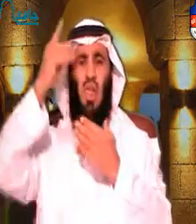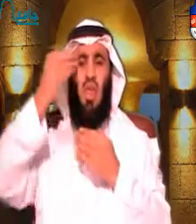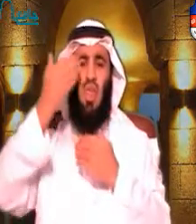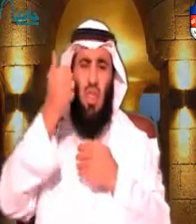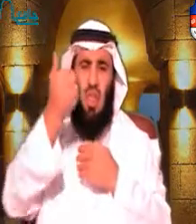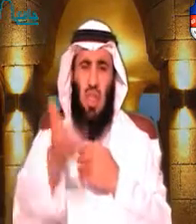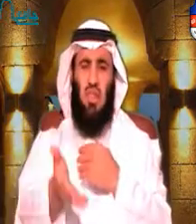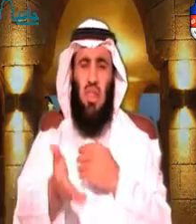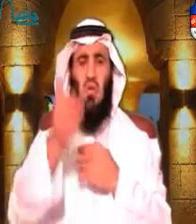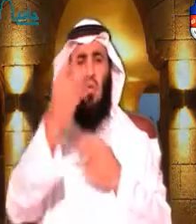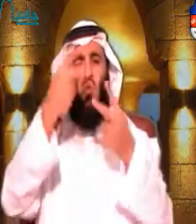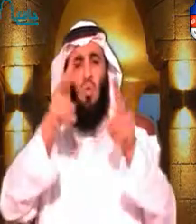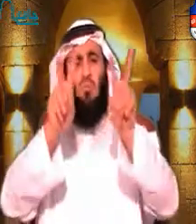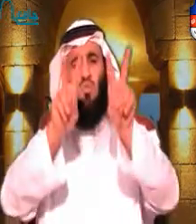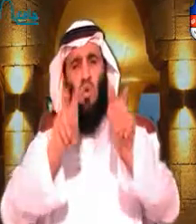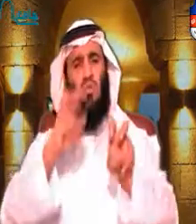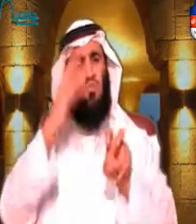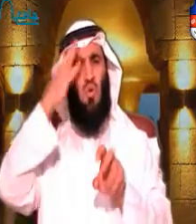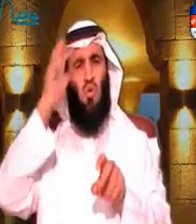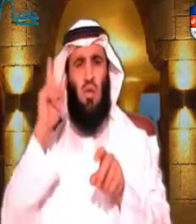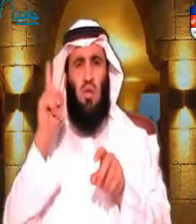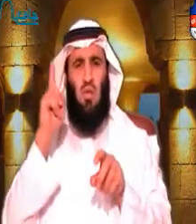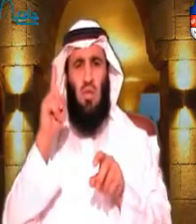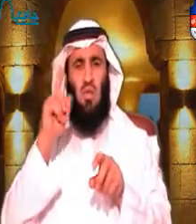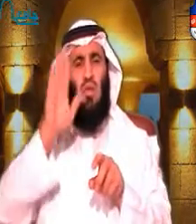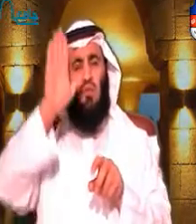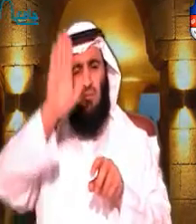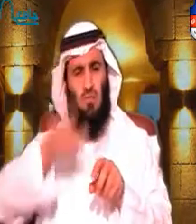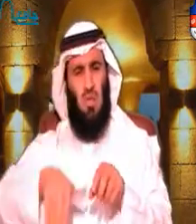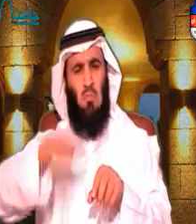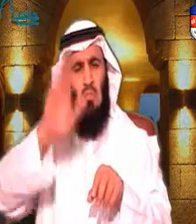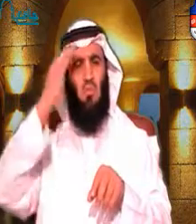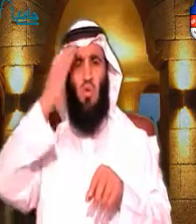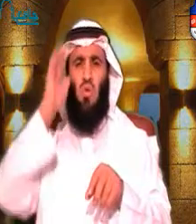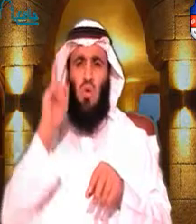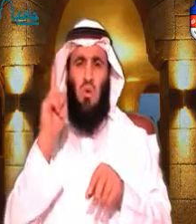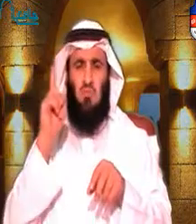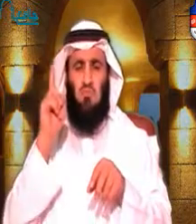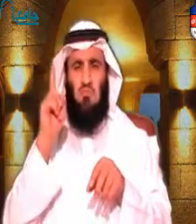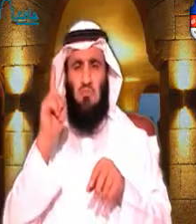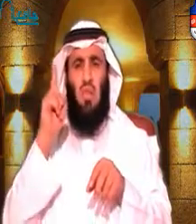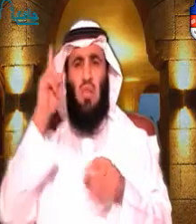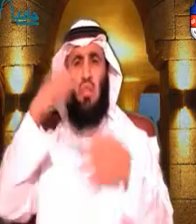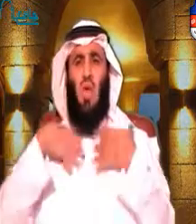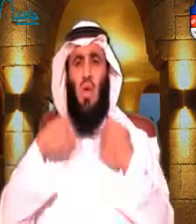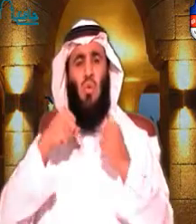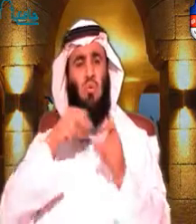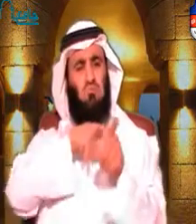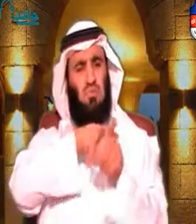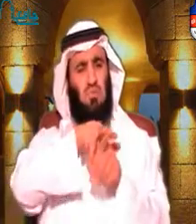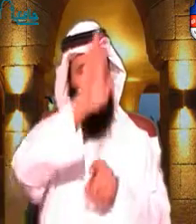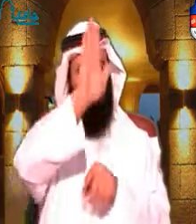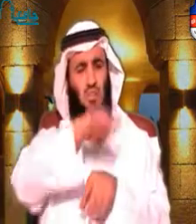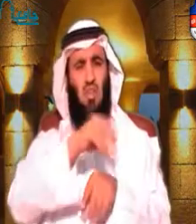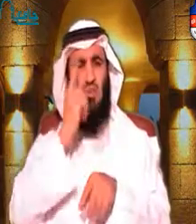وأنت المانع، وأنت الخافض وأنت الرافع، وأنت المعز وأنت المذل، وأنت